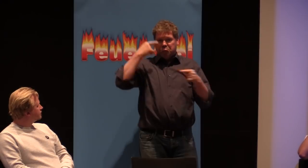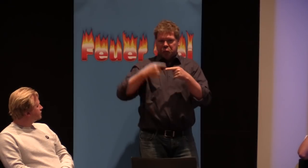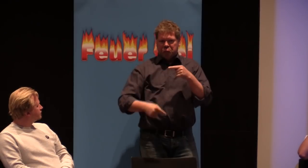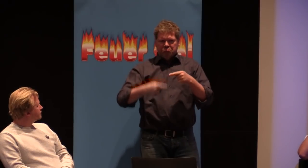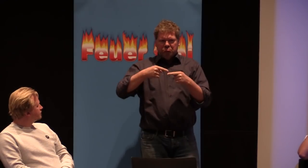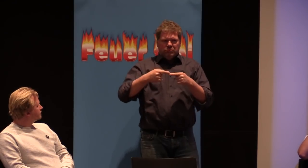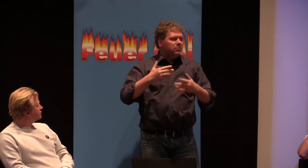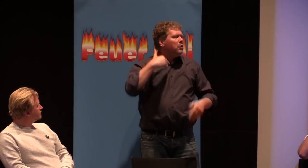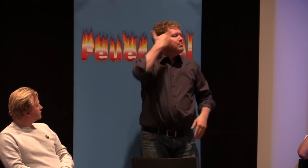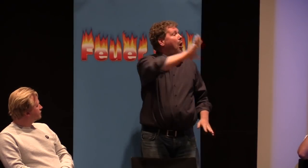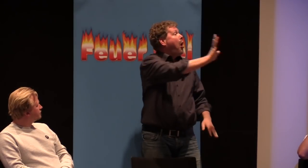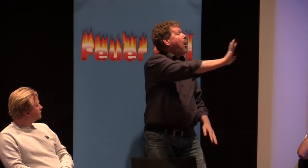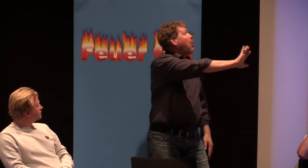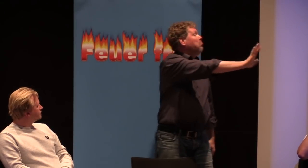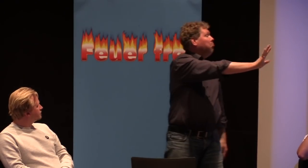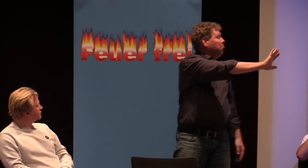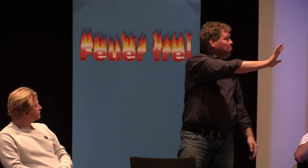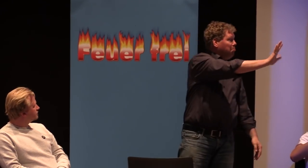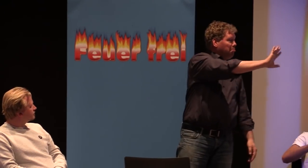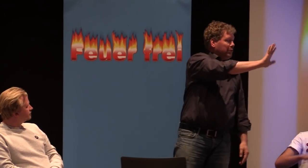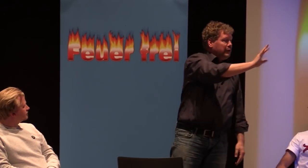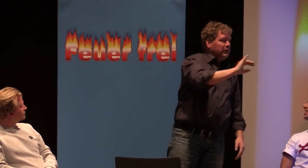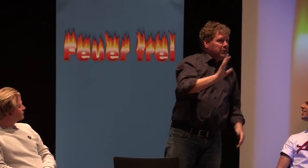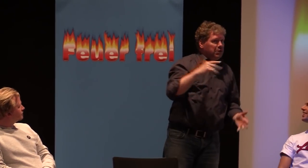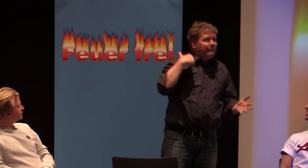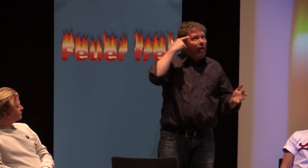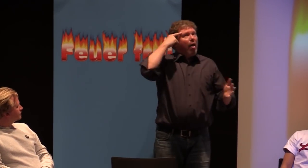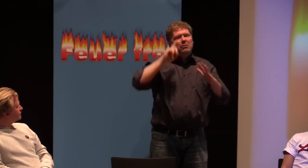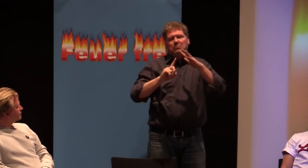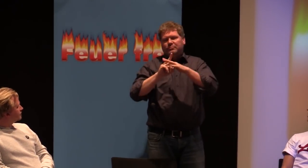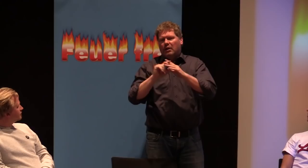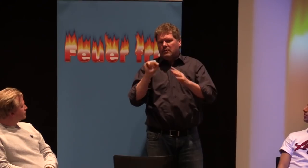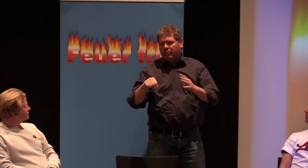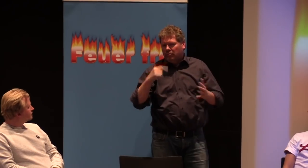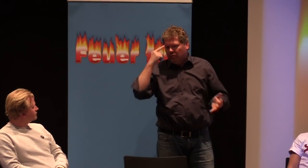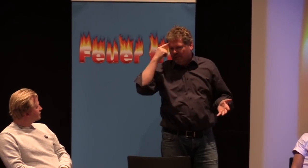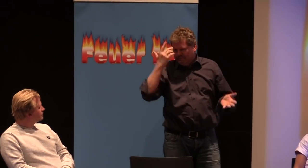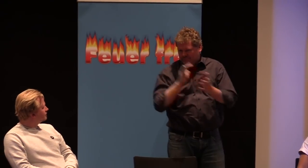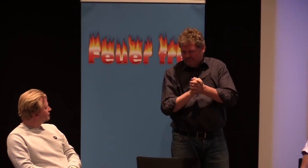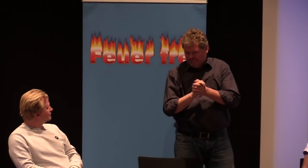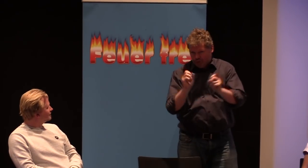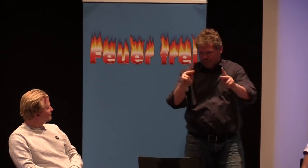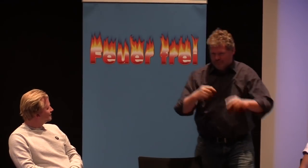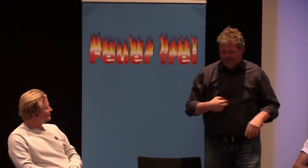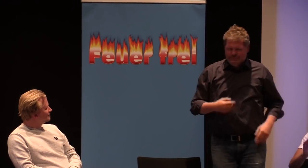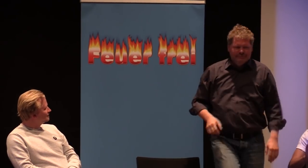noch ein zweites Thema, aber ich habe gerade so ein bisschen den... Oh ja, Entschuldigung. Nee, ach, alles gut. Wenn es mir wieder einfällt, dann melde ich